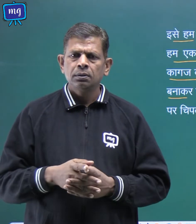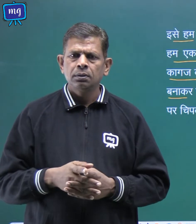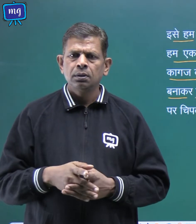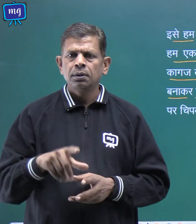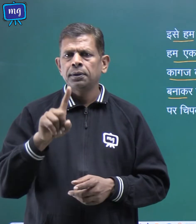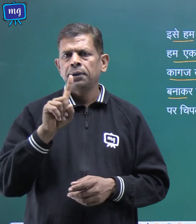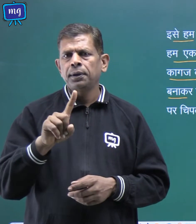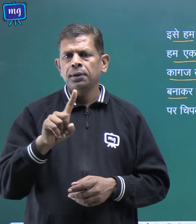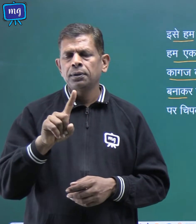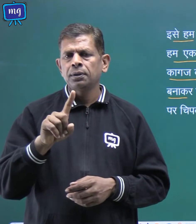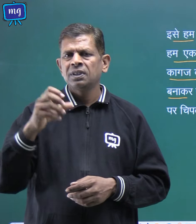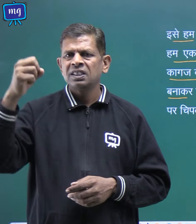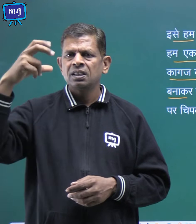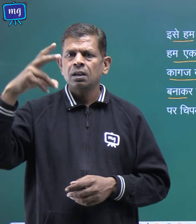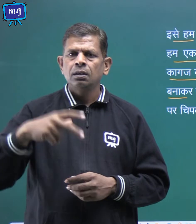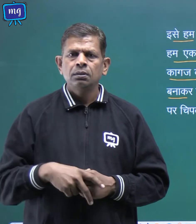एक तारा